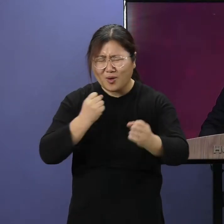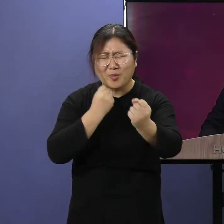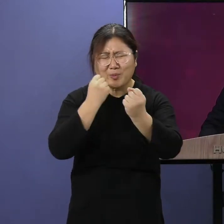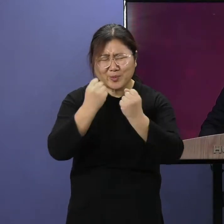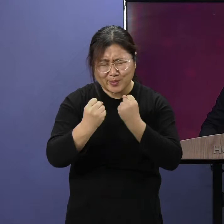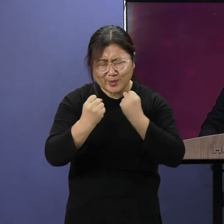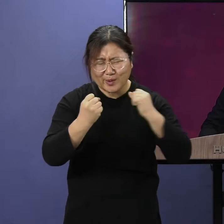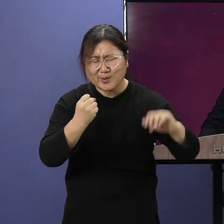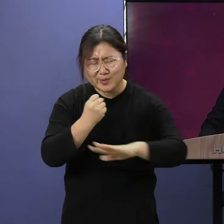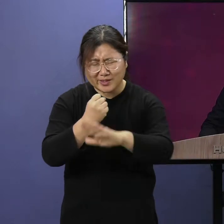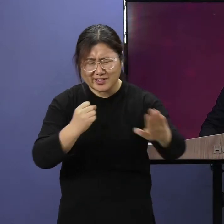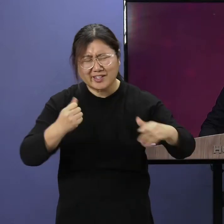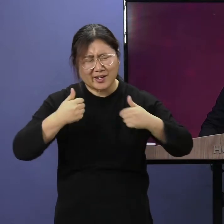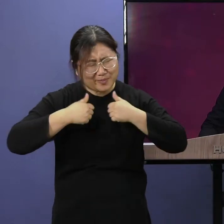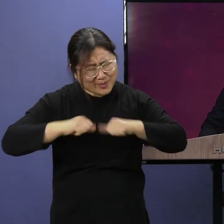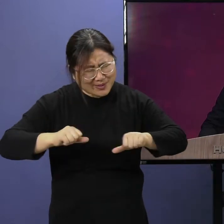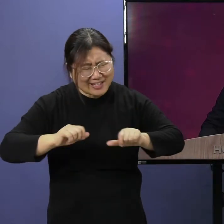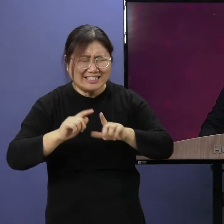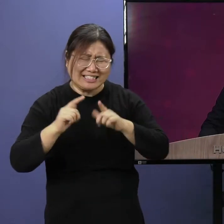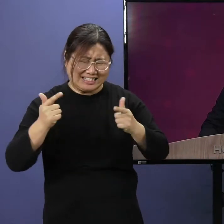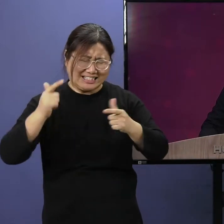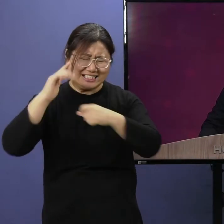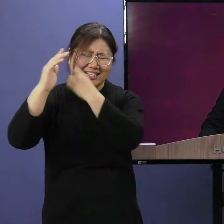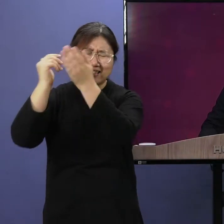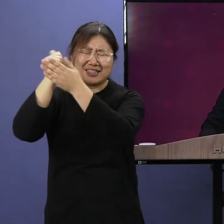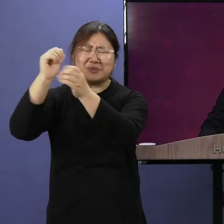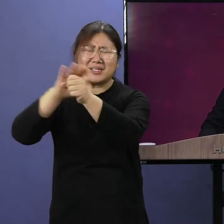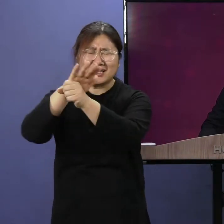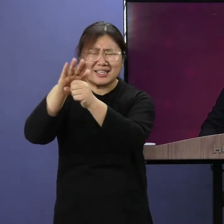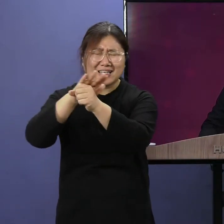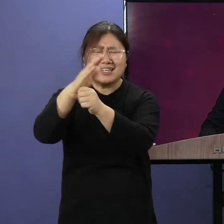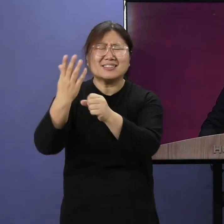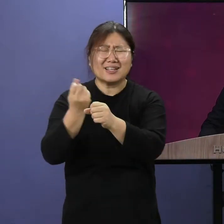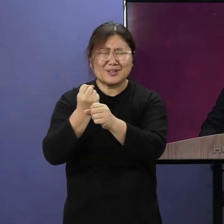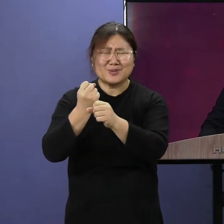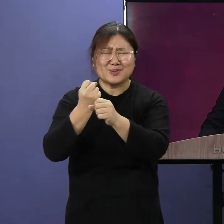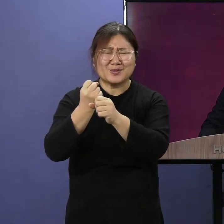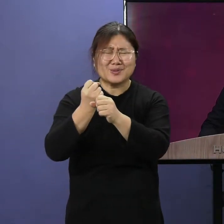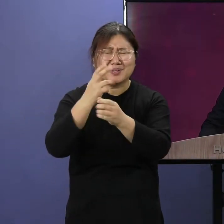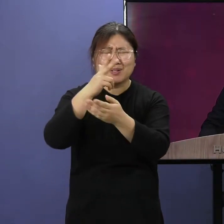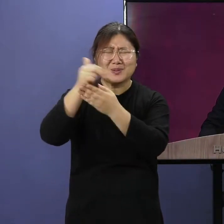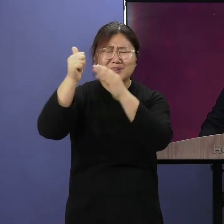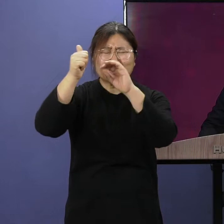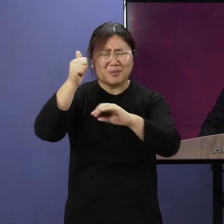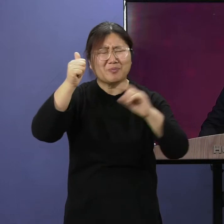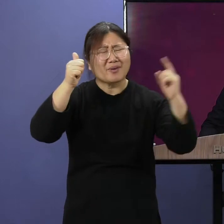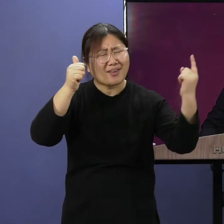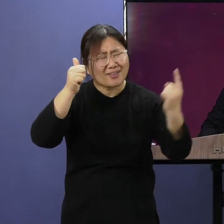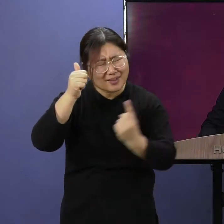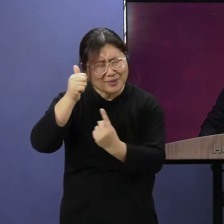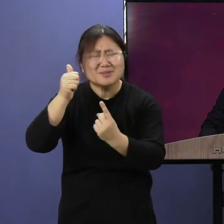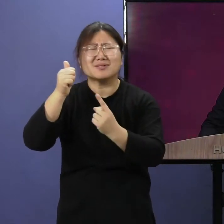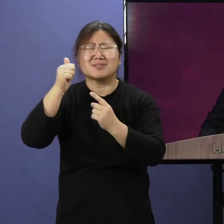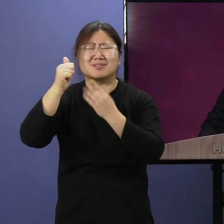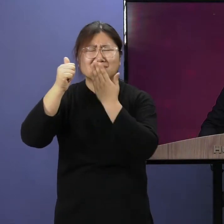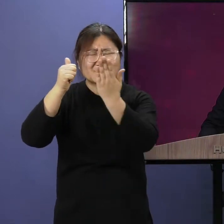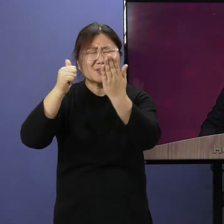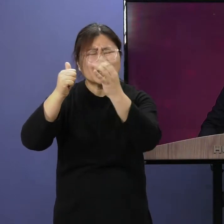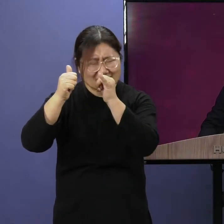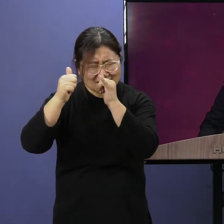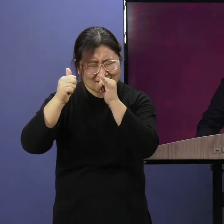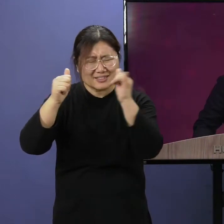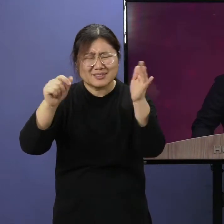우리를 포기하지 않은 하나님의 사랑으로 주님, 우리가 주님 앞에 나아갈 수 있음을 믿습니다.